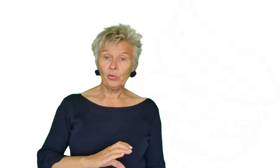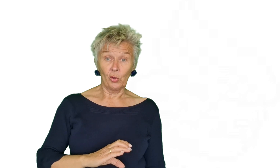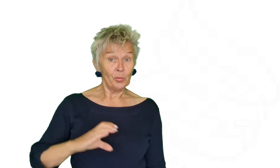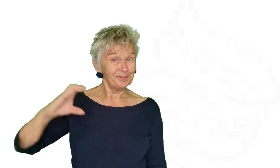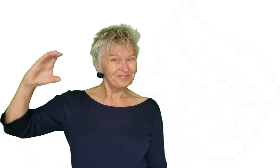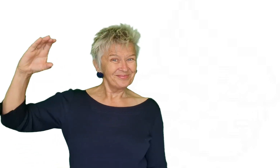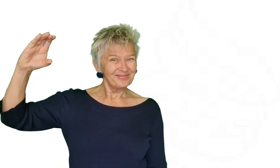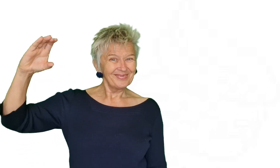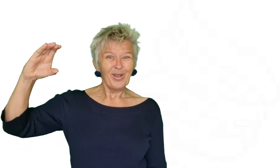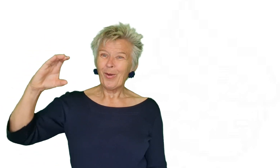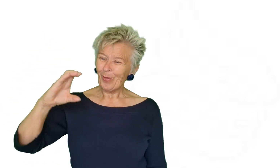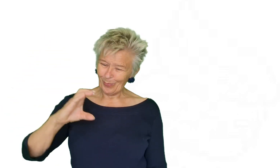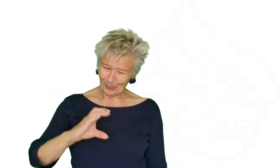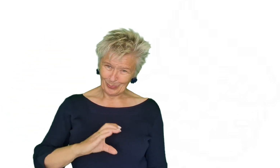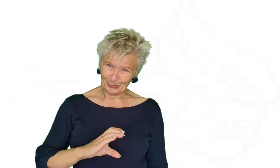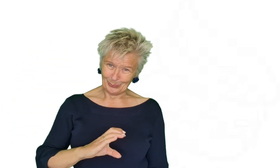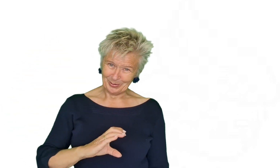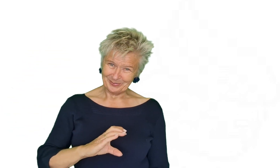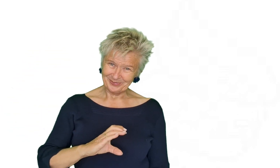oktober, oktober.